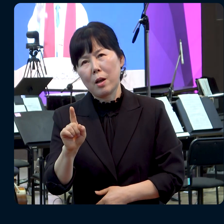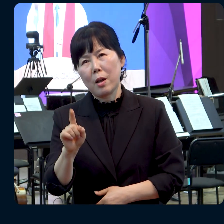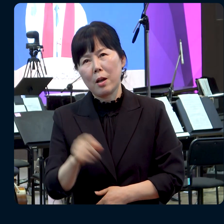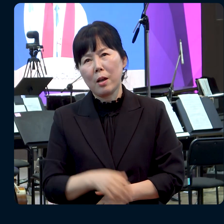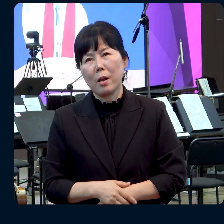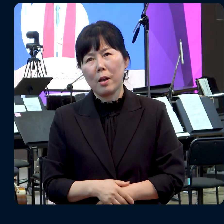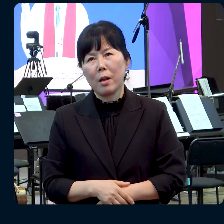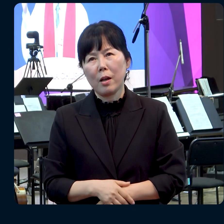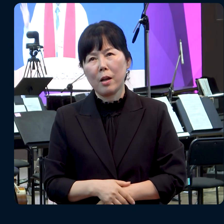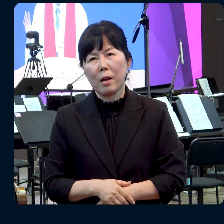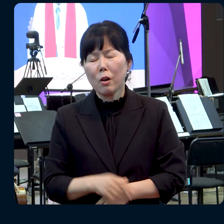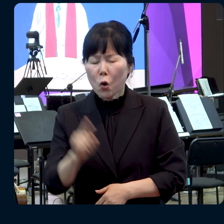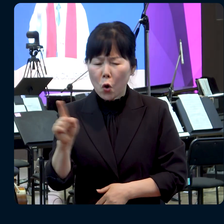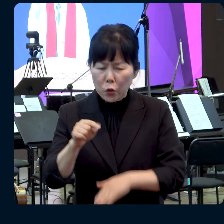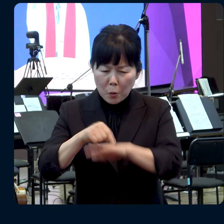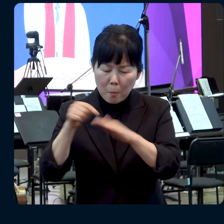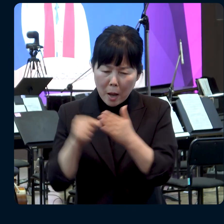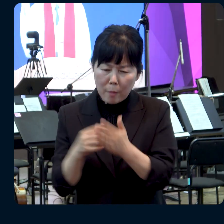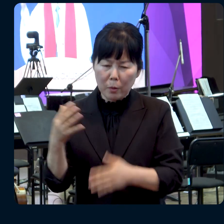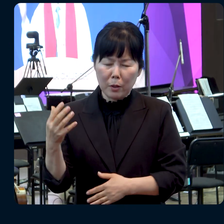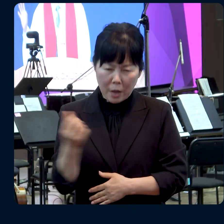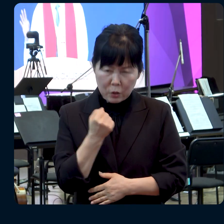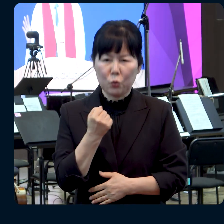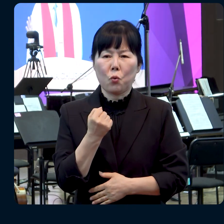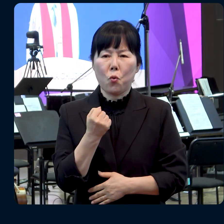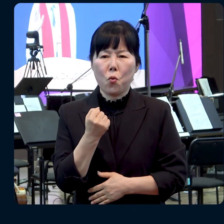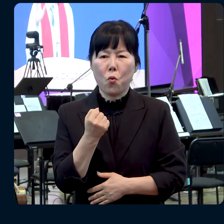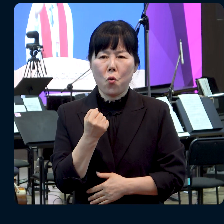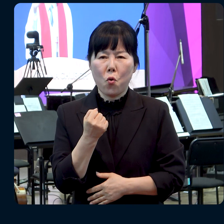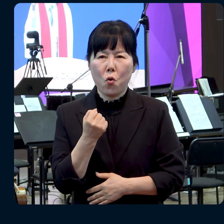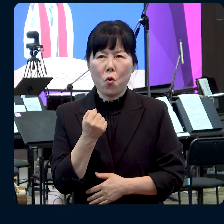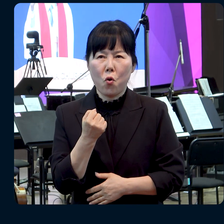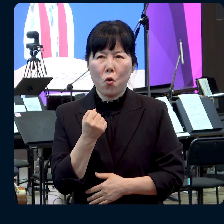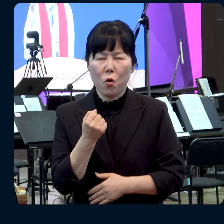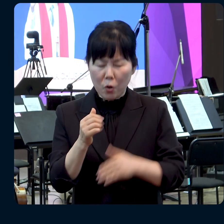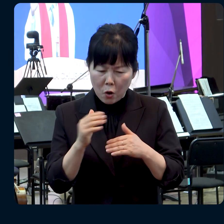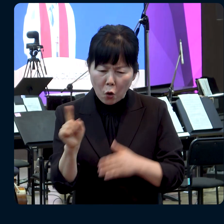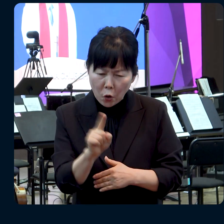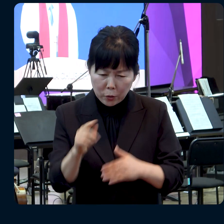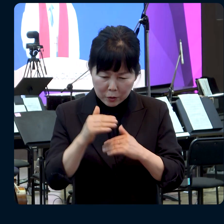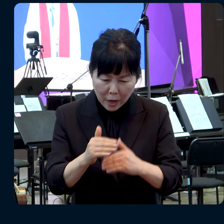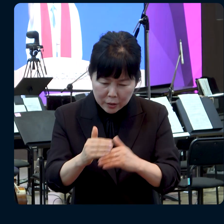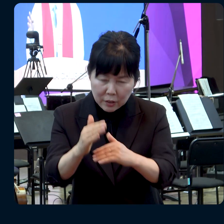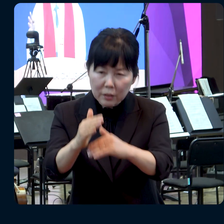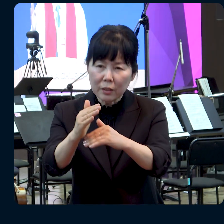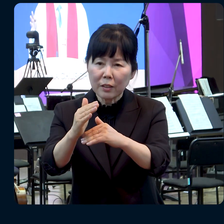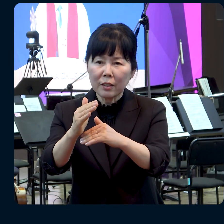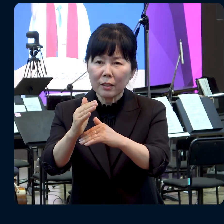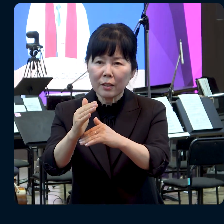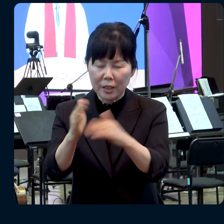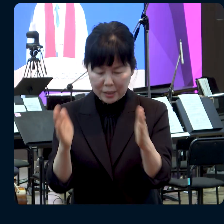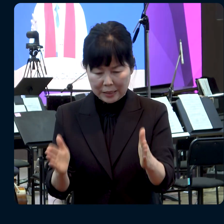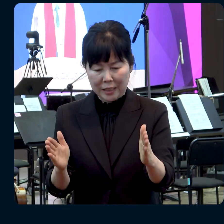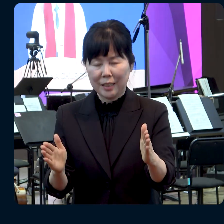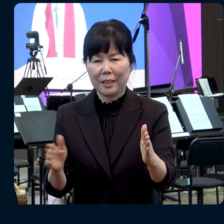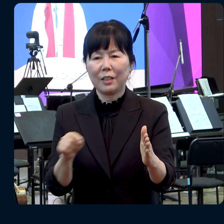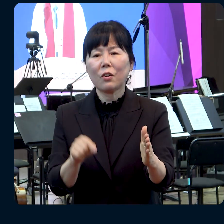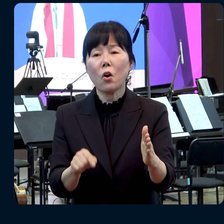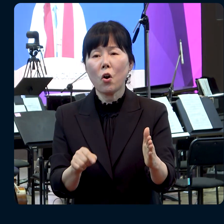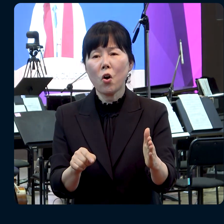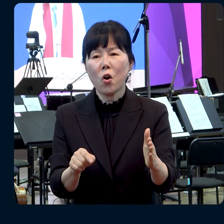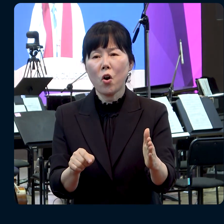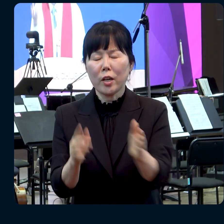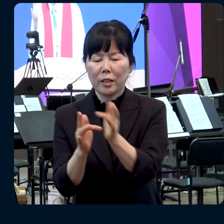그동안 어떤 마음, 어떤 그런 이야기를 거치면서 그 순간까지 왔는지, 그래서 그 순간에 그